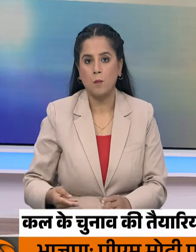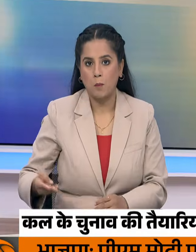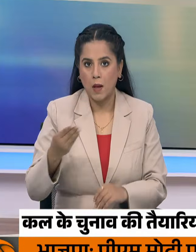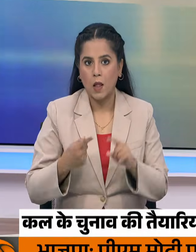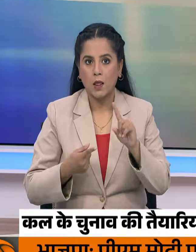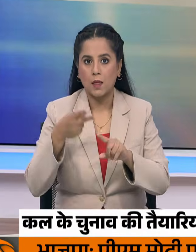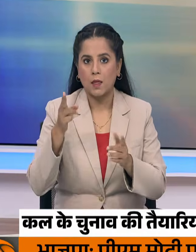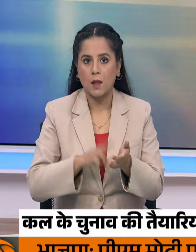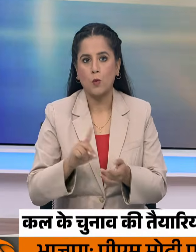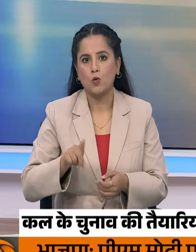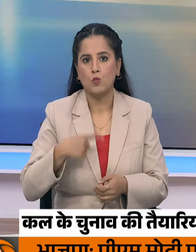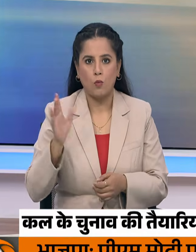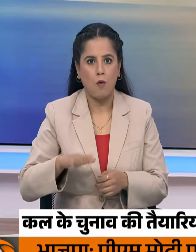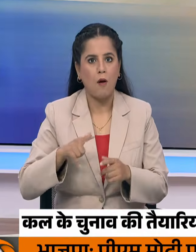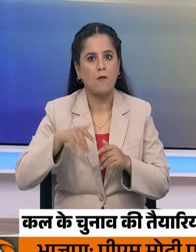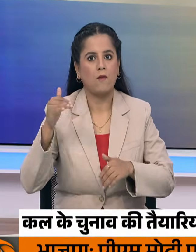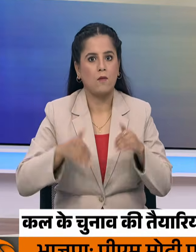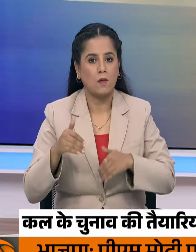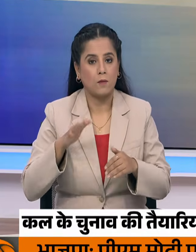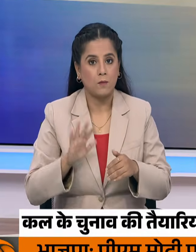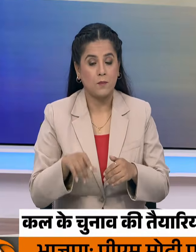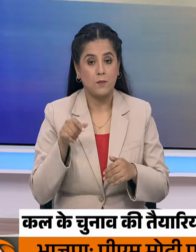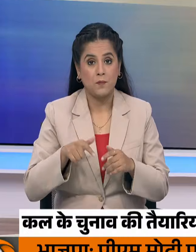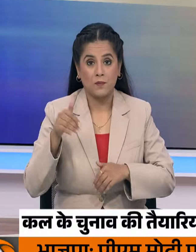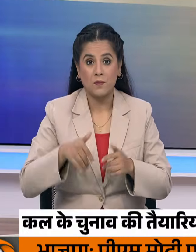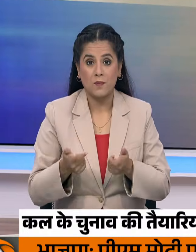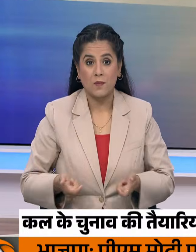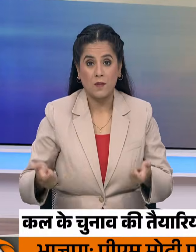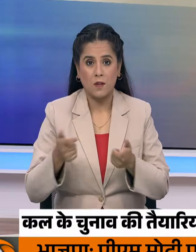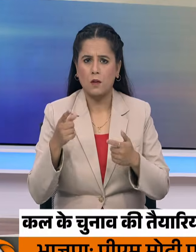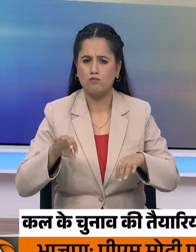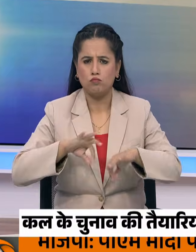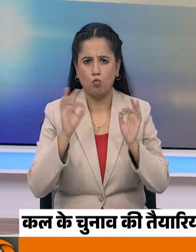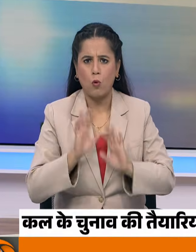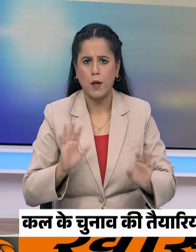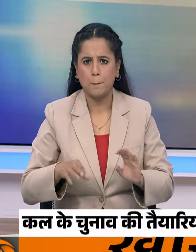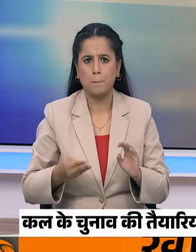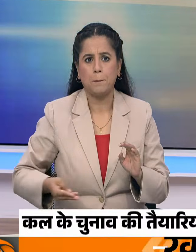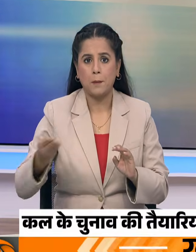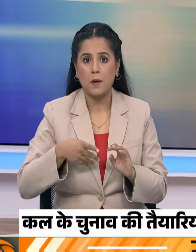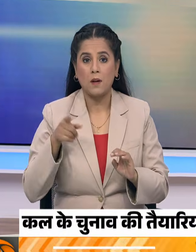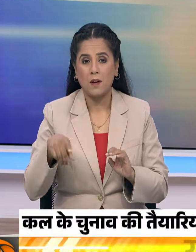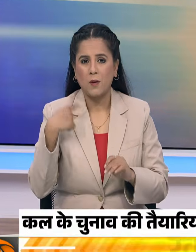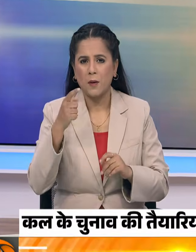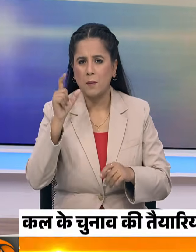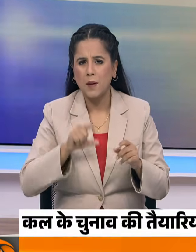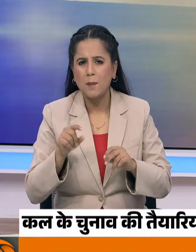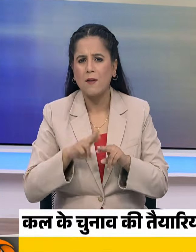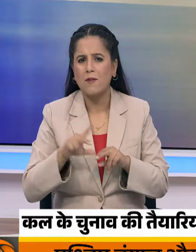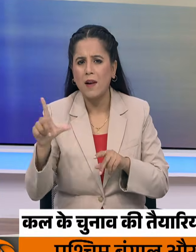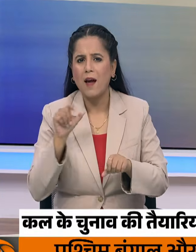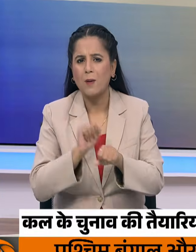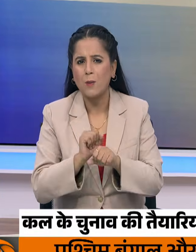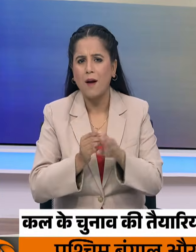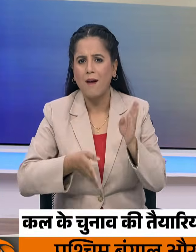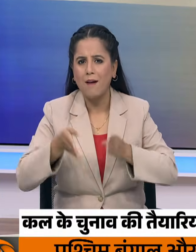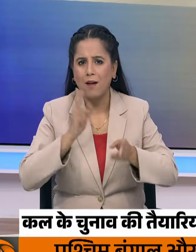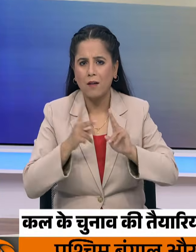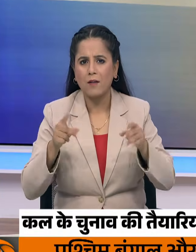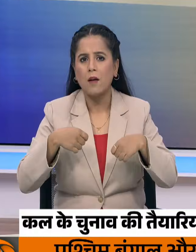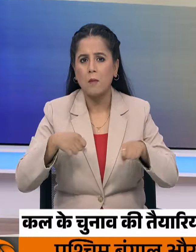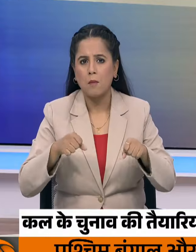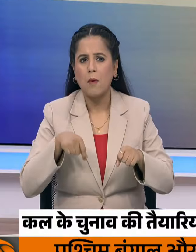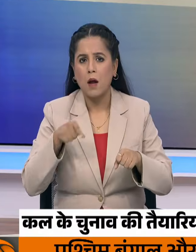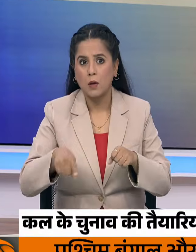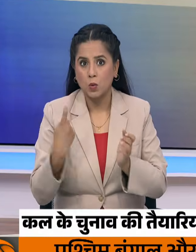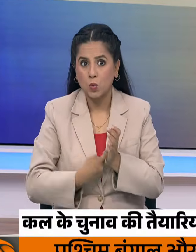बंगाल और तमिलनाडु में कल होने वाले विधानसभा चुनाव के लिए चुनाव आयोग की व्यापक तैयारियां। बंगाल में गिग वर्कर ऑफिस जाने वालों को बाइक चलाने के नियम